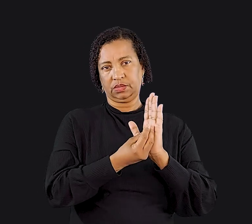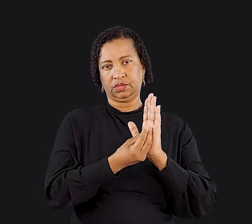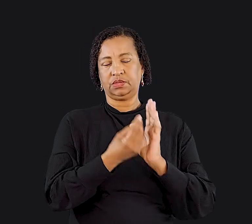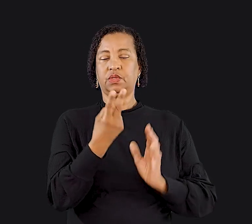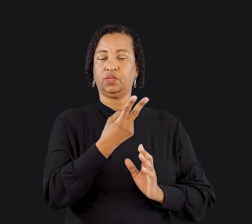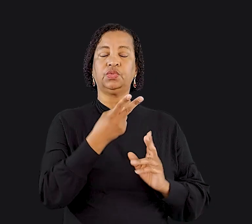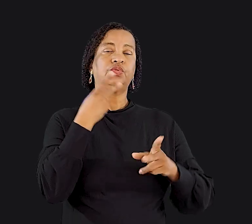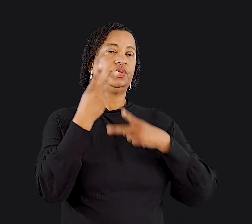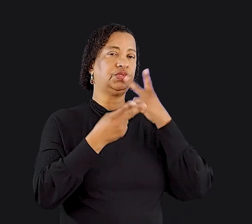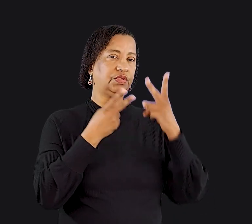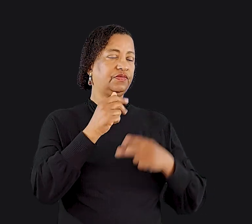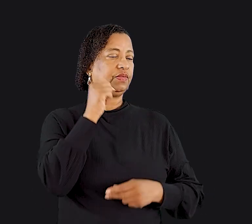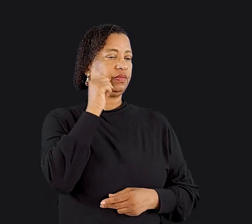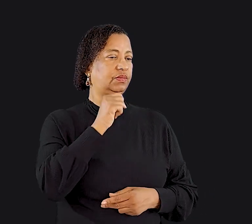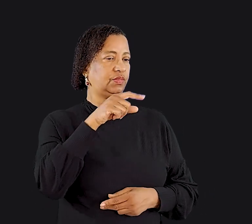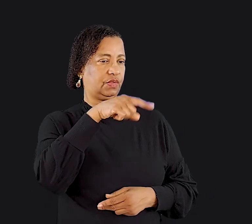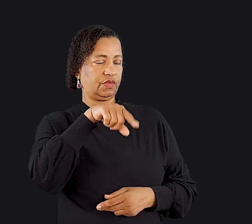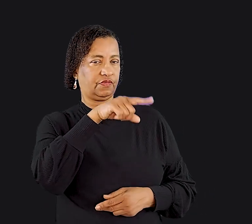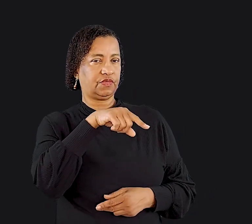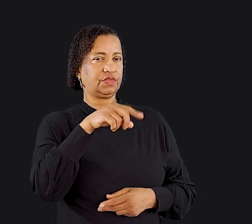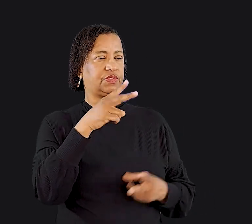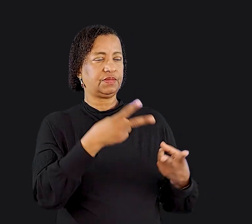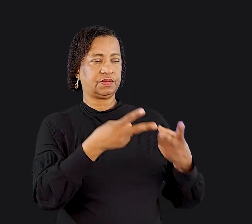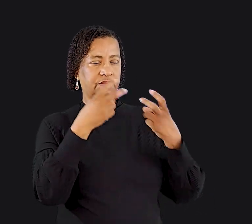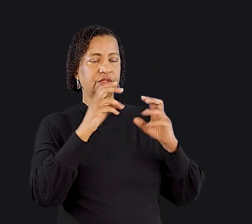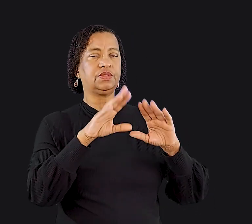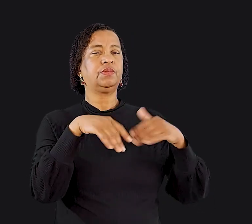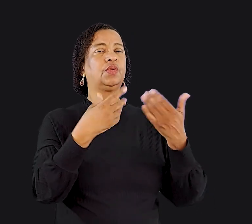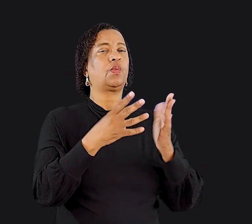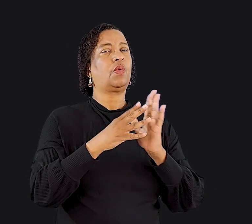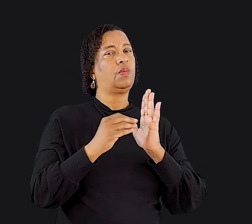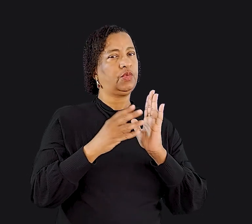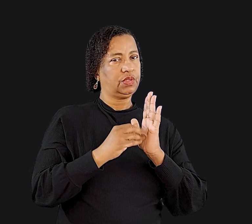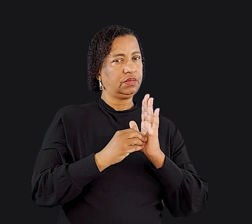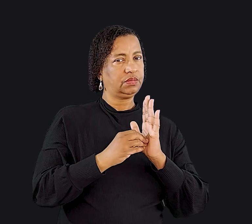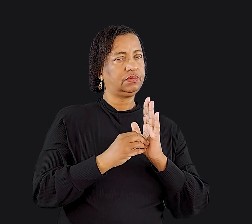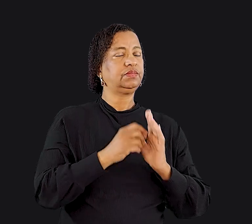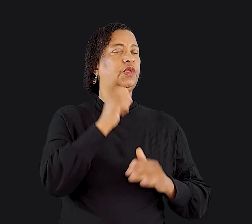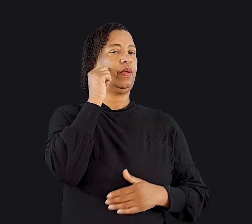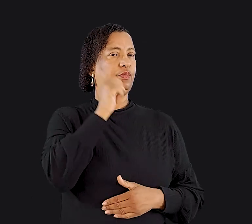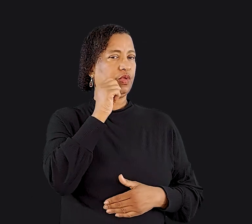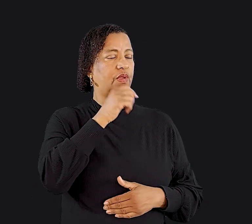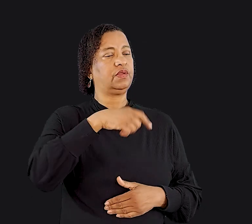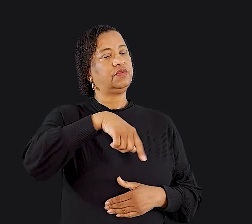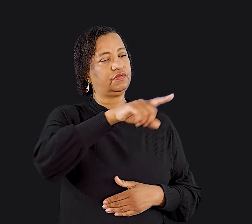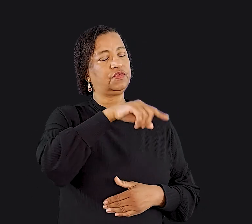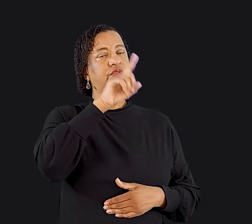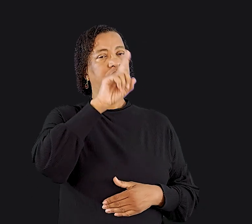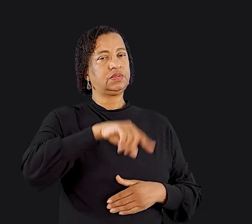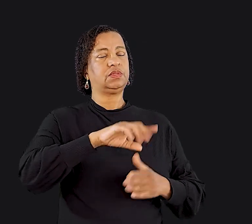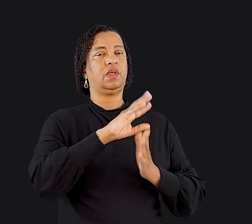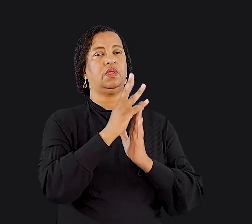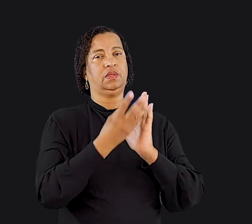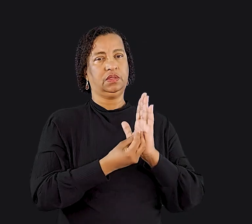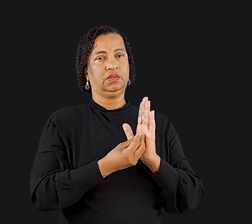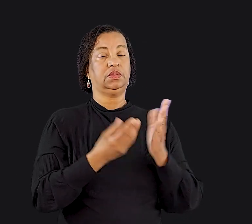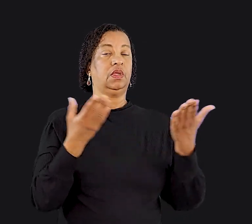dois estão dizendo: Vocês mulheres, viram qual é o modelo? Muito bem, mulheres, vocês são a igreja.